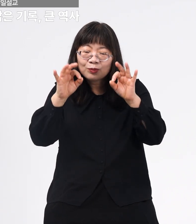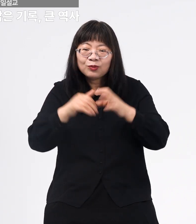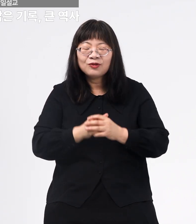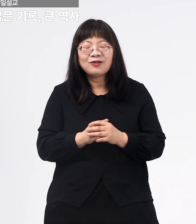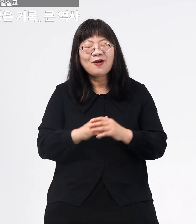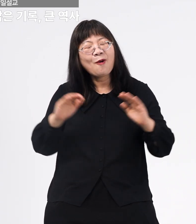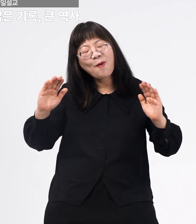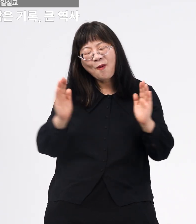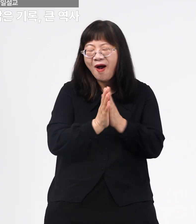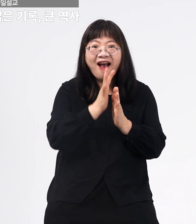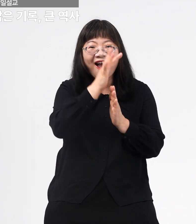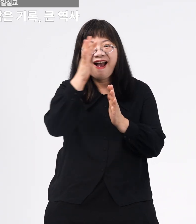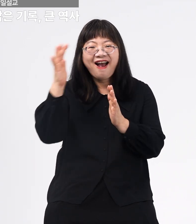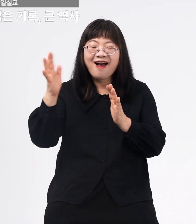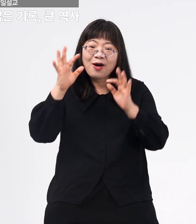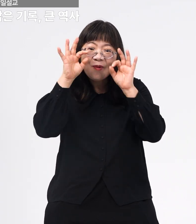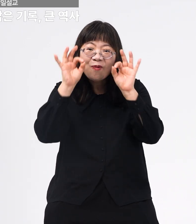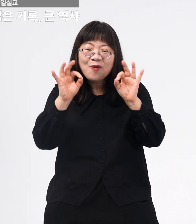찬란하고